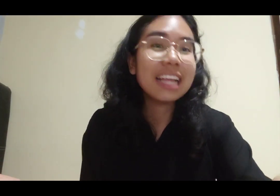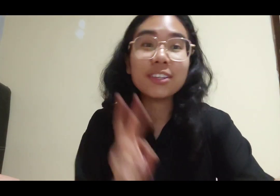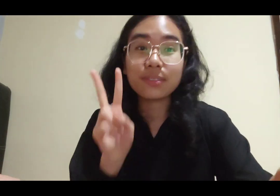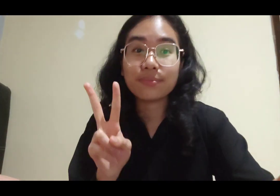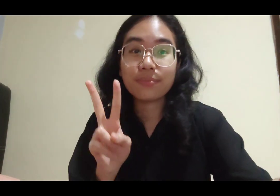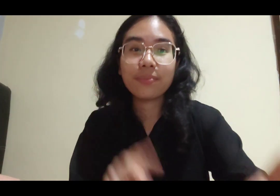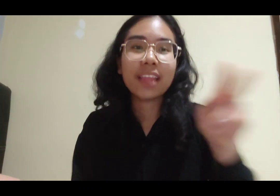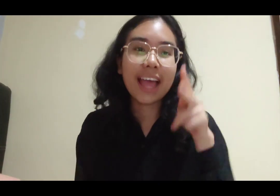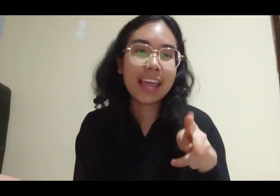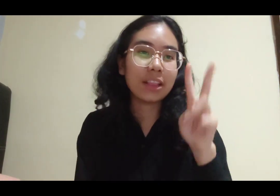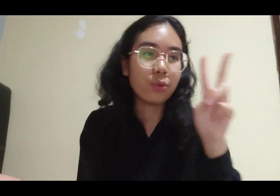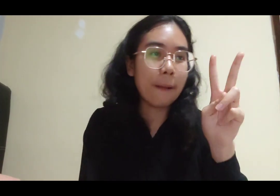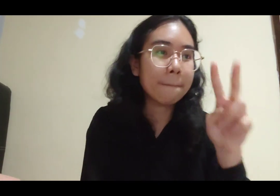lanjut. Ayat 2.